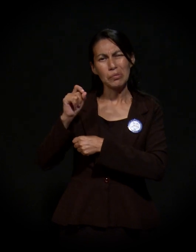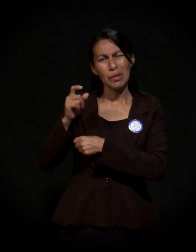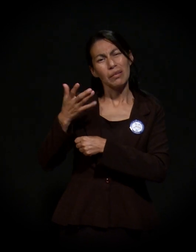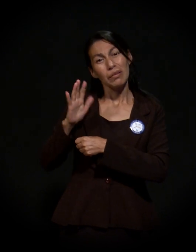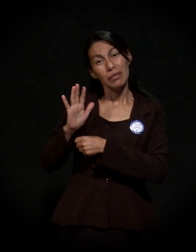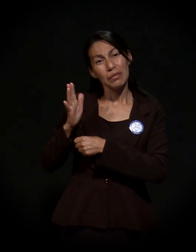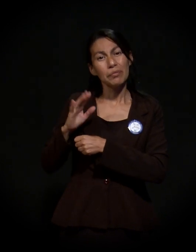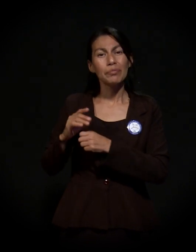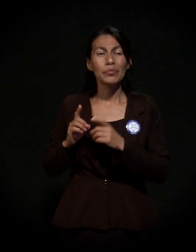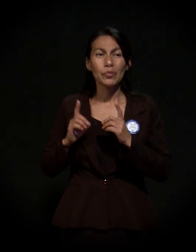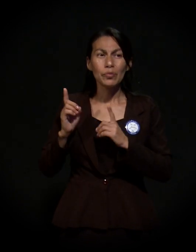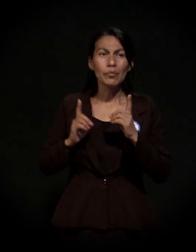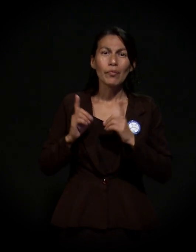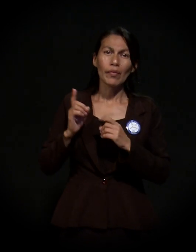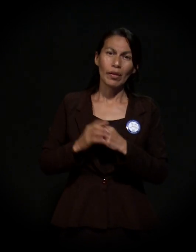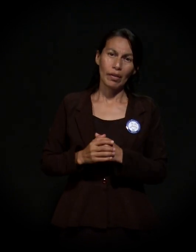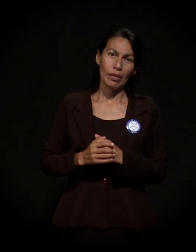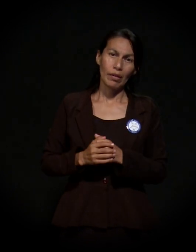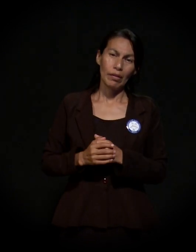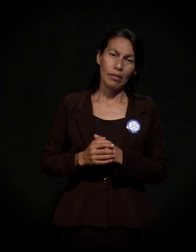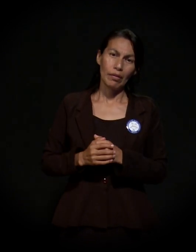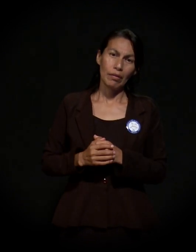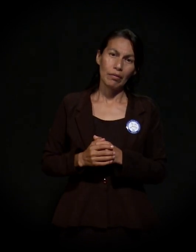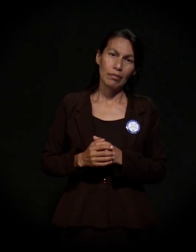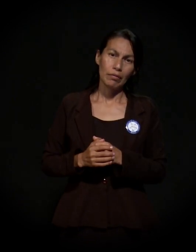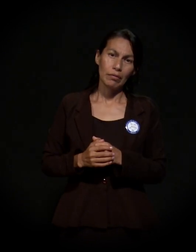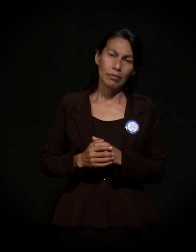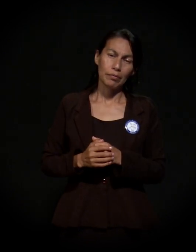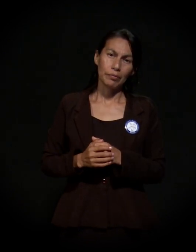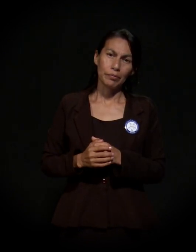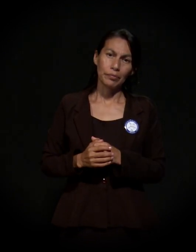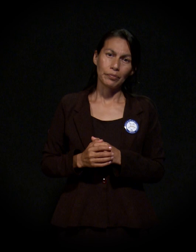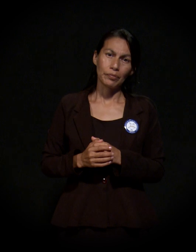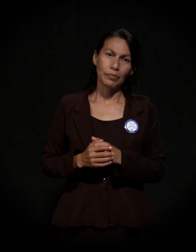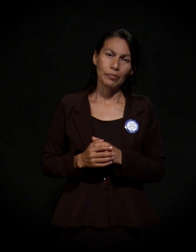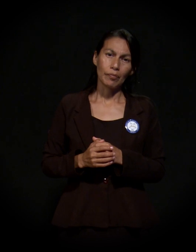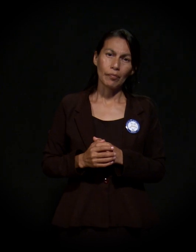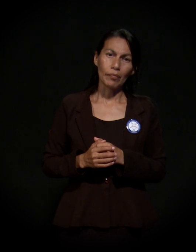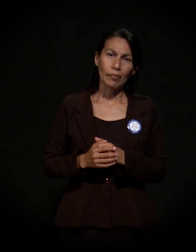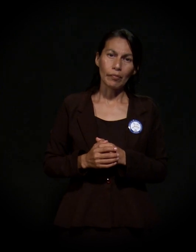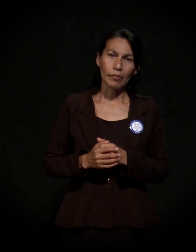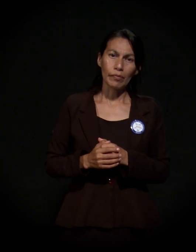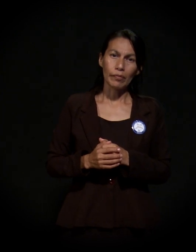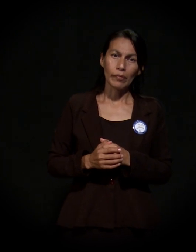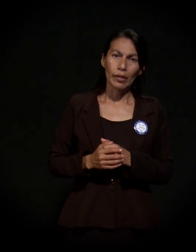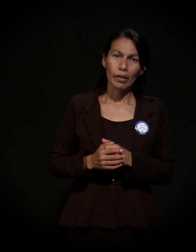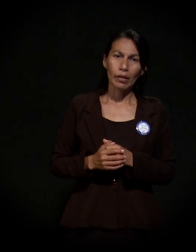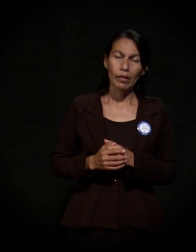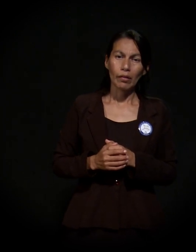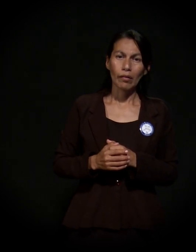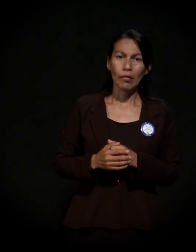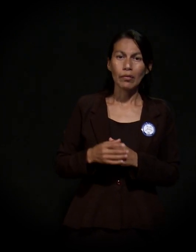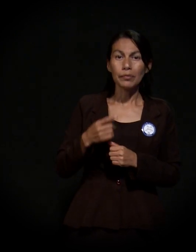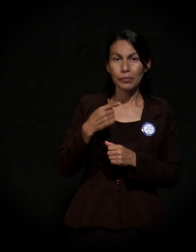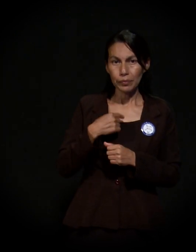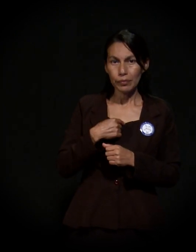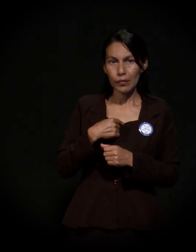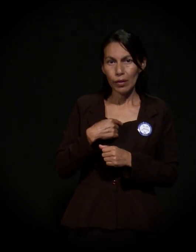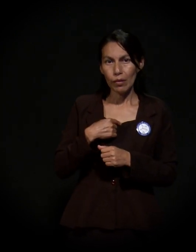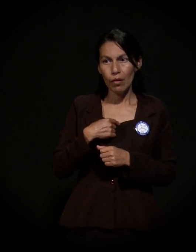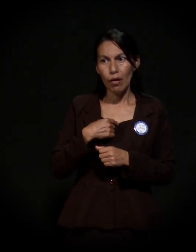20 tal vez, me ocurrió algo. Yo todo el tiempo fui un